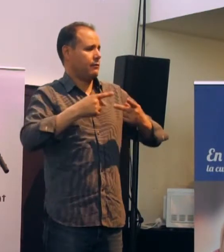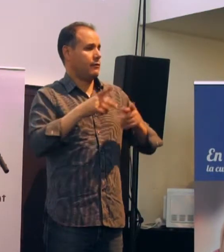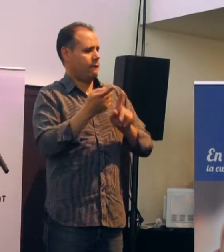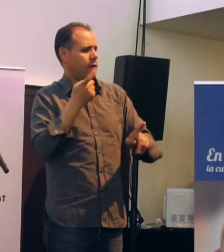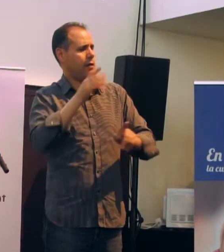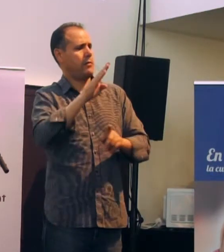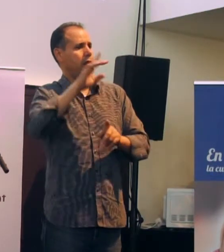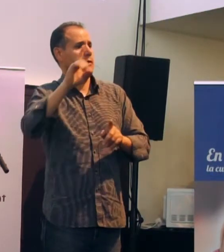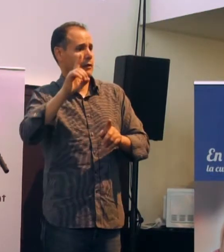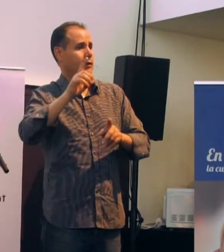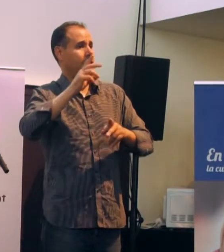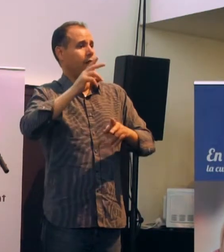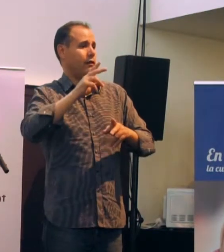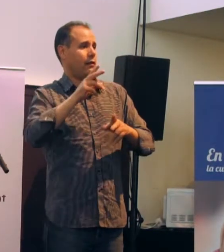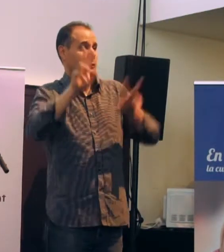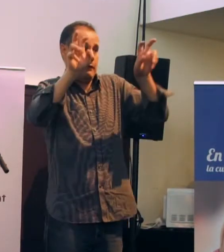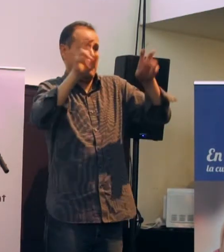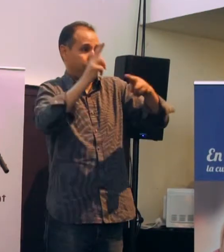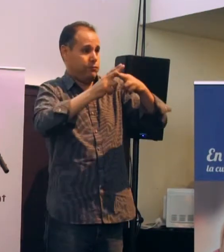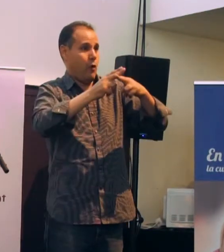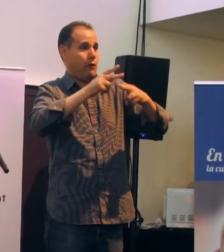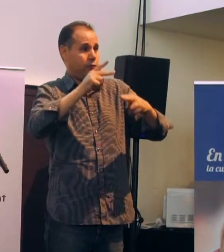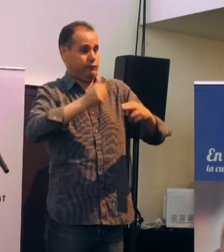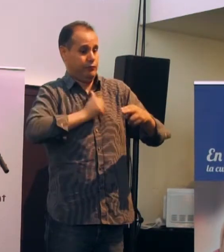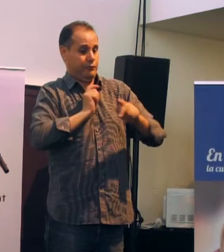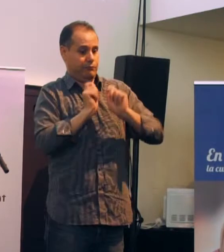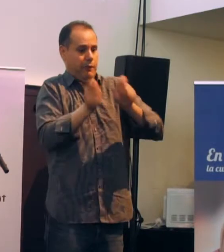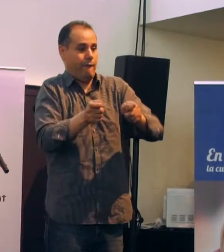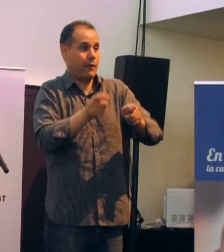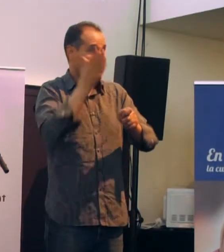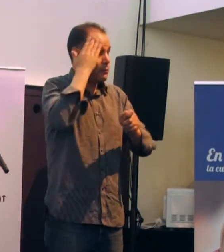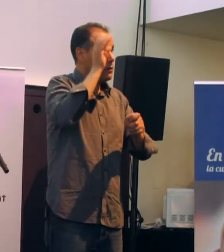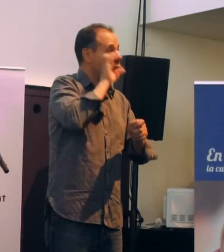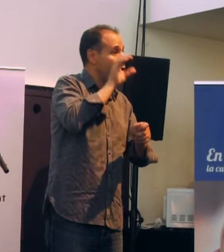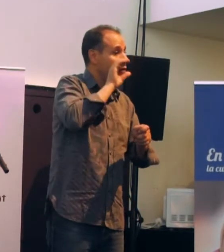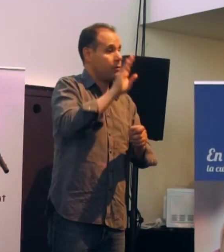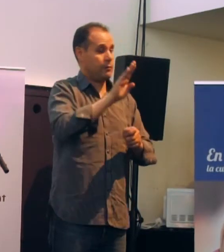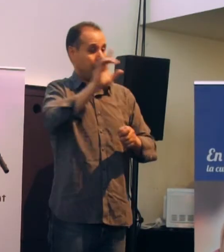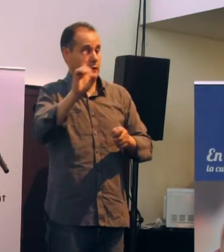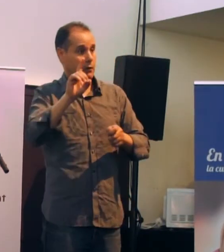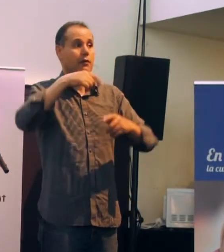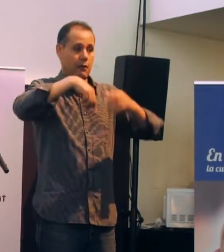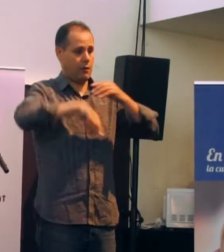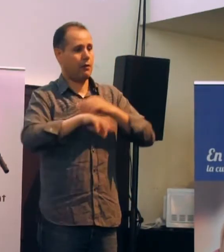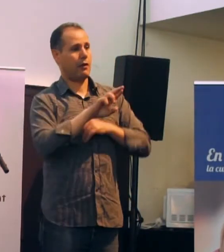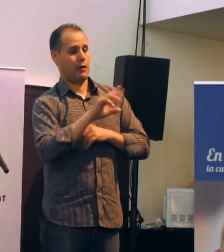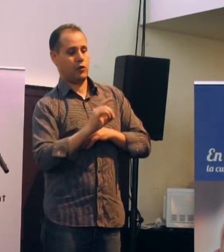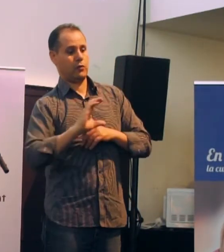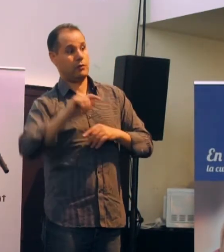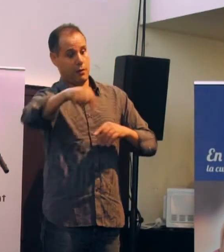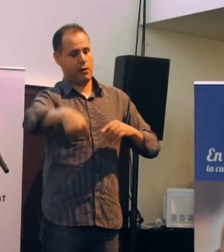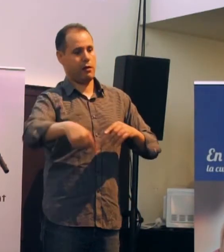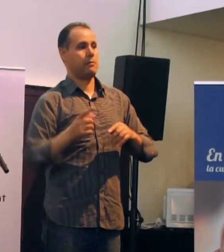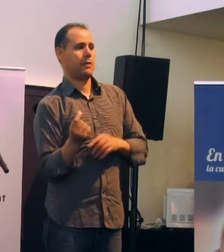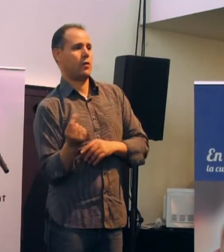bande dessinée éponyme autobiographique. D'ailleurs, si vous êtes assez curieux sur cette bande dessinée, vous la retrouverez au rez-de-chaussée du TNB grâce à un partenariat